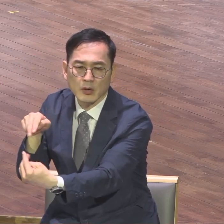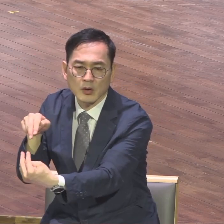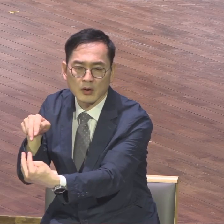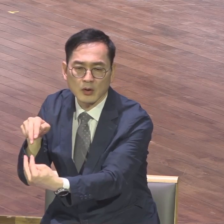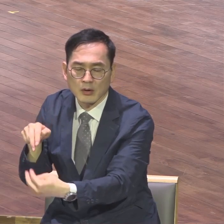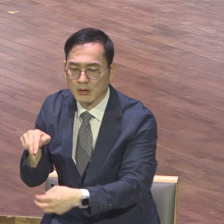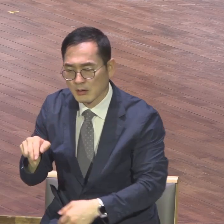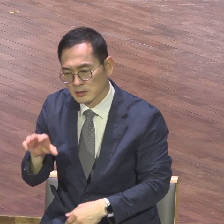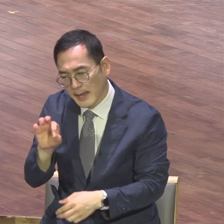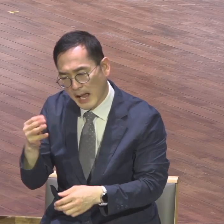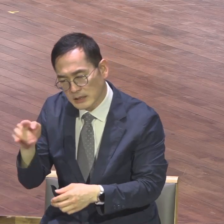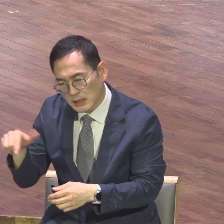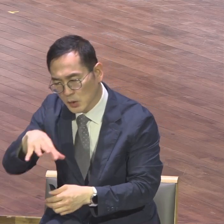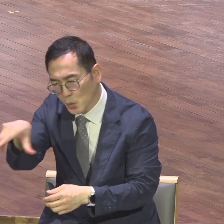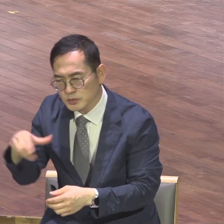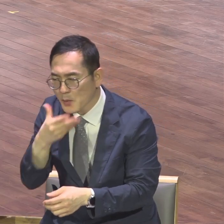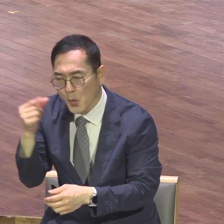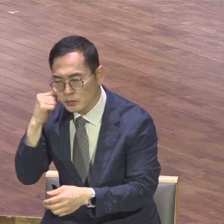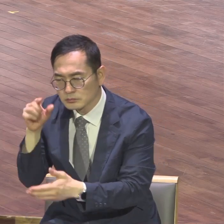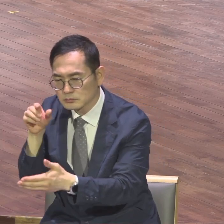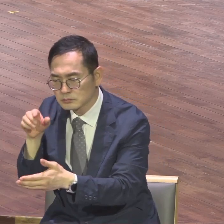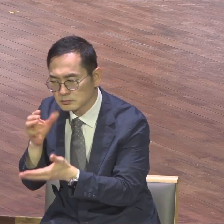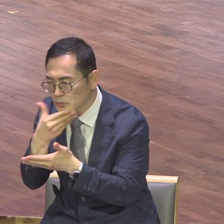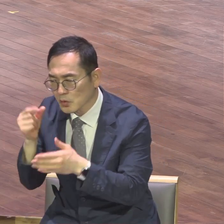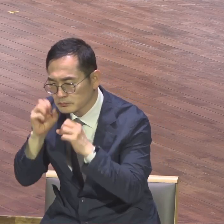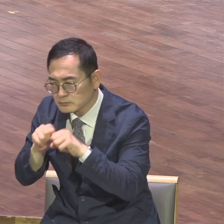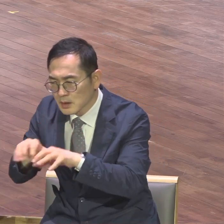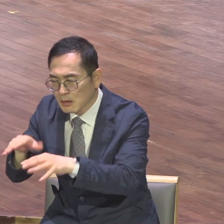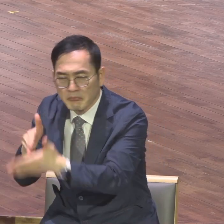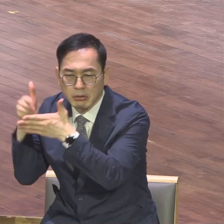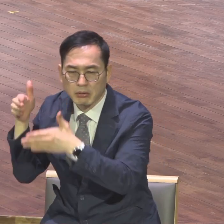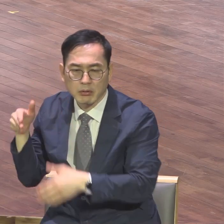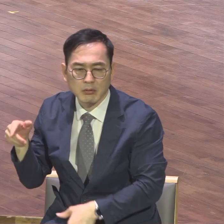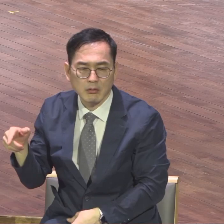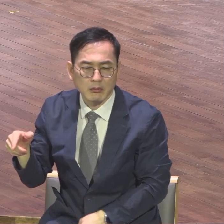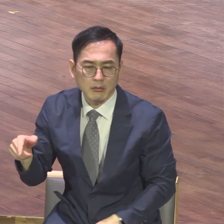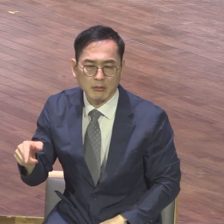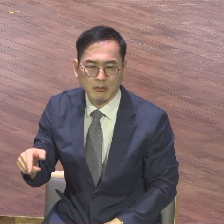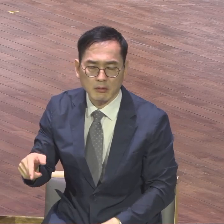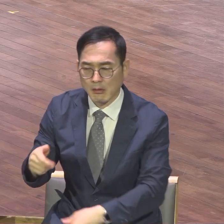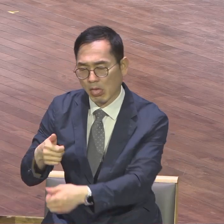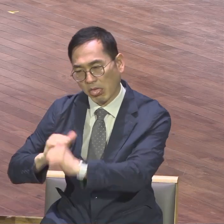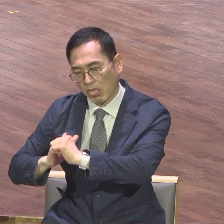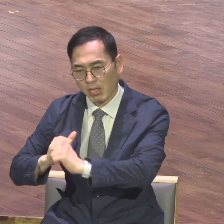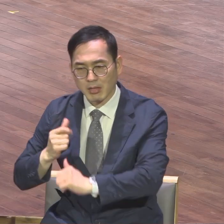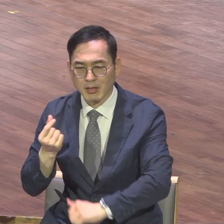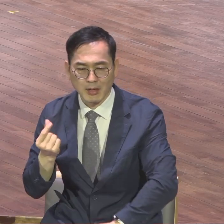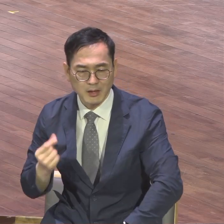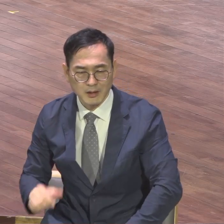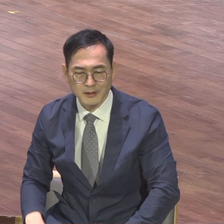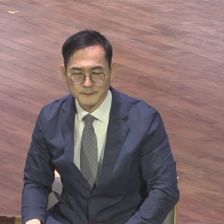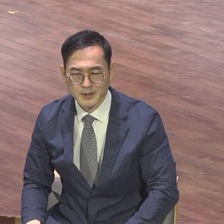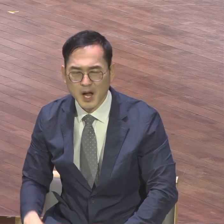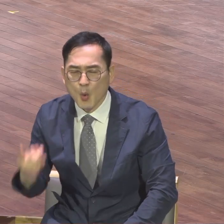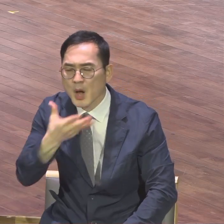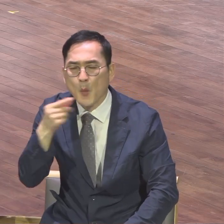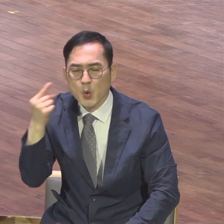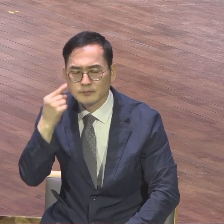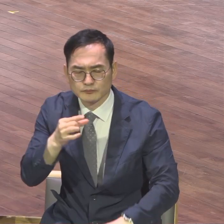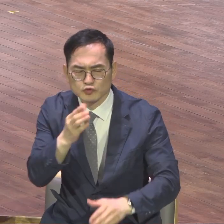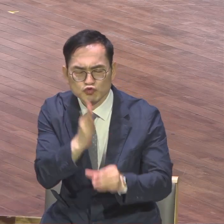바울이 유일하게 증거가 별로 없었어요. 어떻게 보면 복음 증거를 원색적으로 증거한 것이